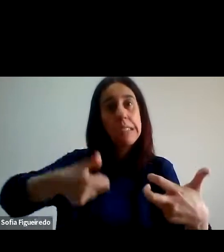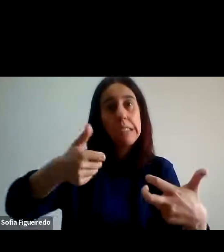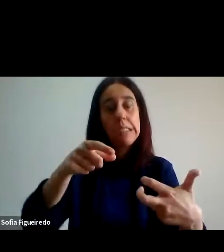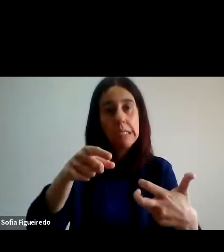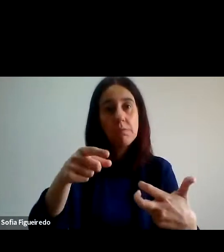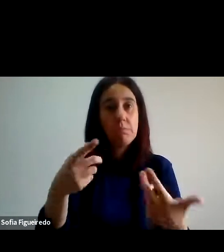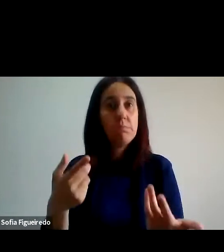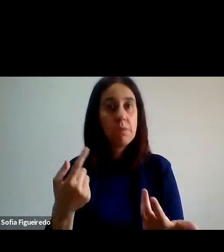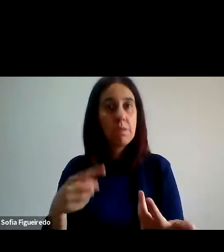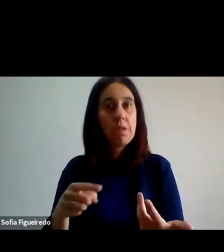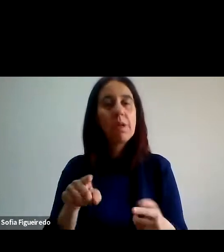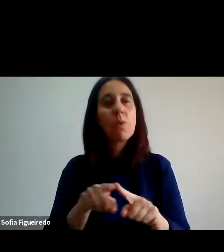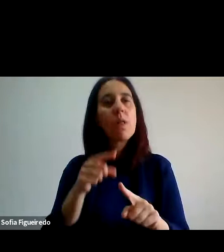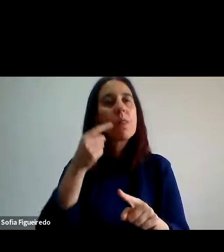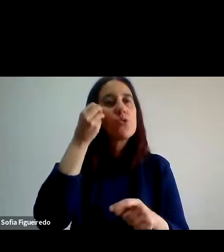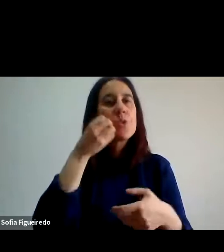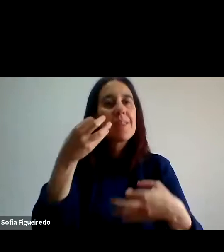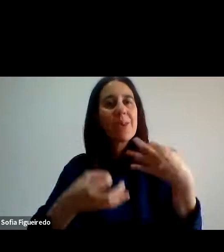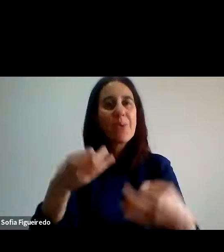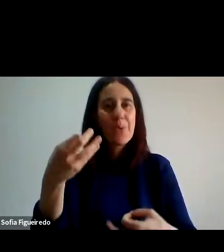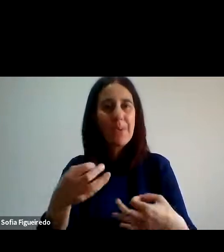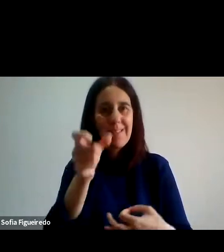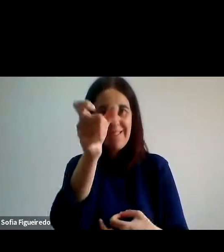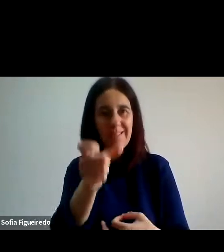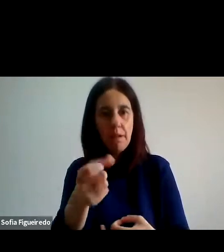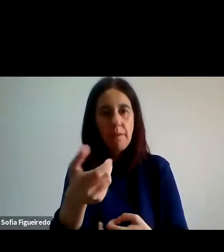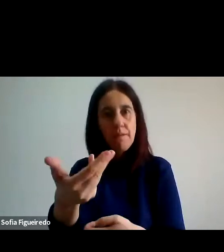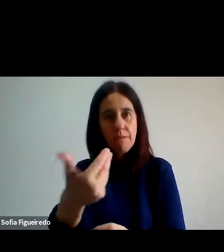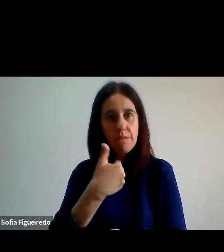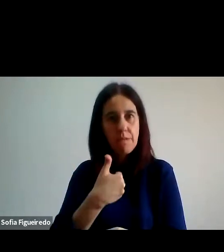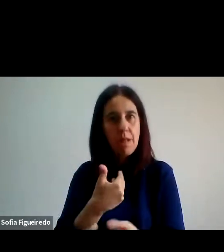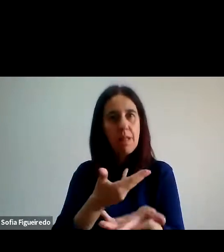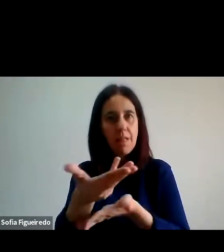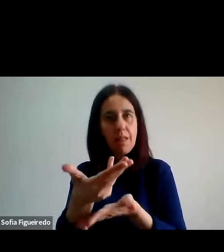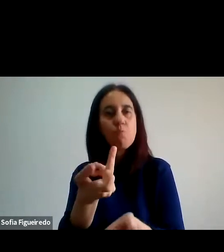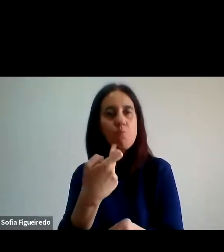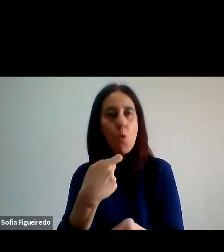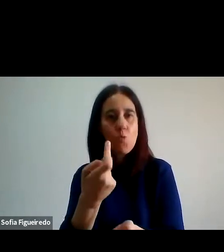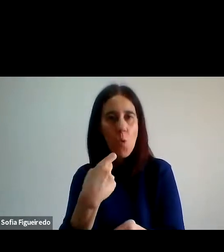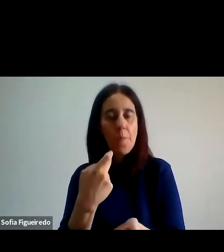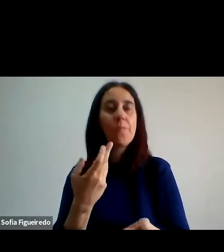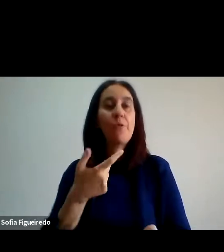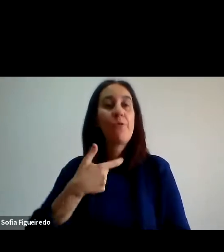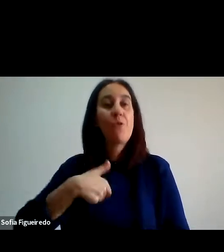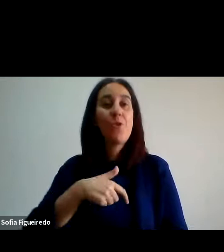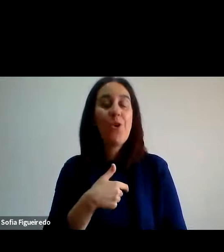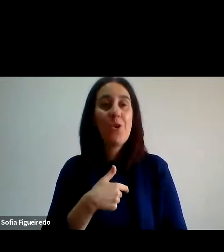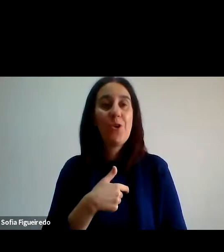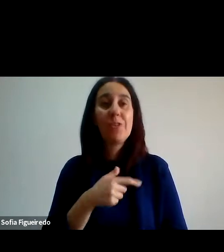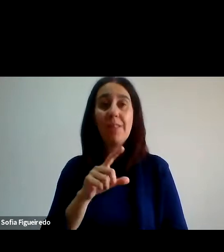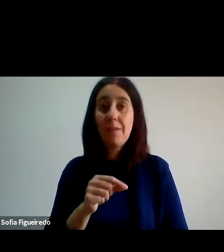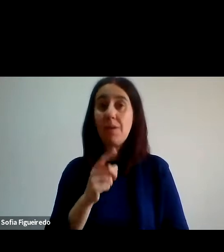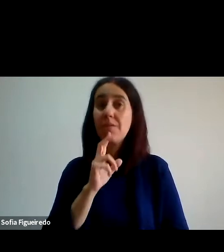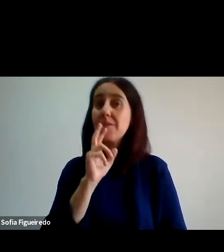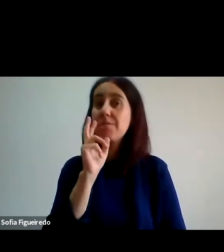tem personalidade jurídica e ele tem personalidade jurídica e fala connosco e responde-nos. Portanto, nós temos que também responder de volta